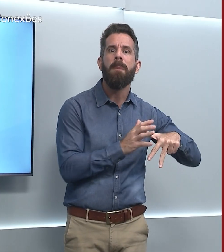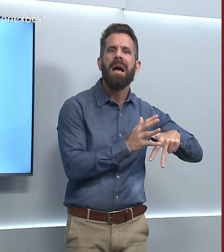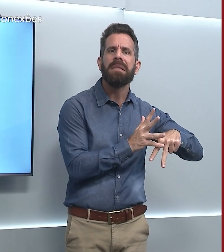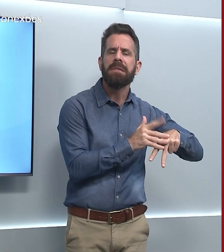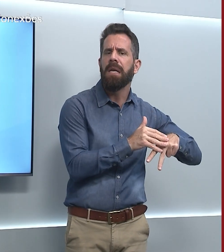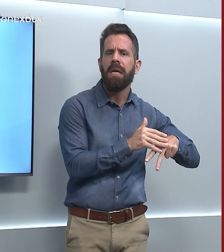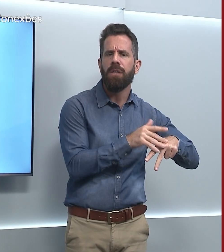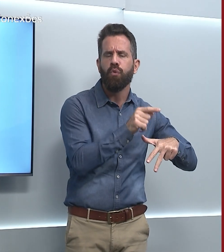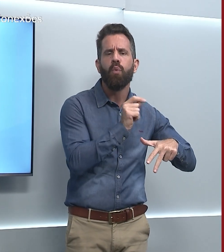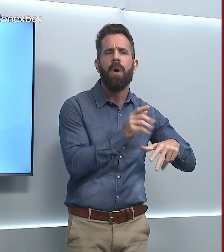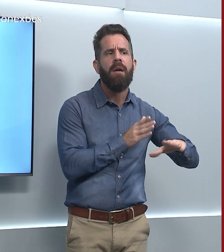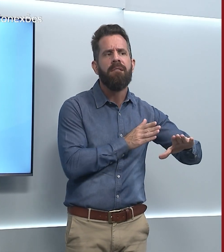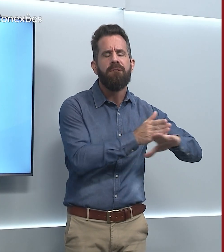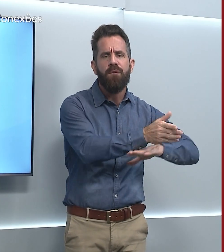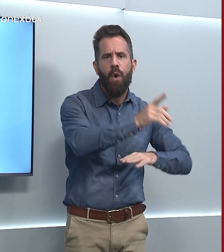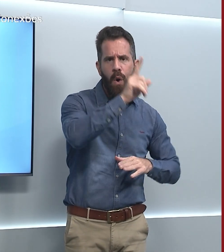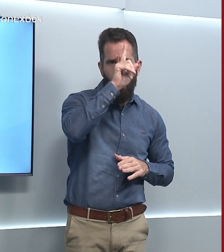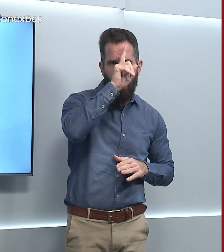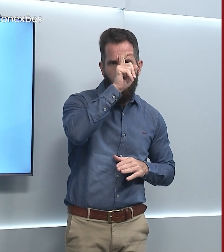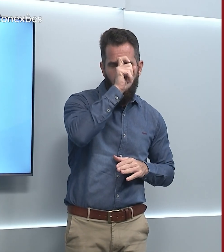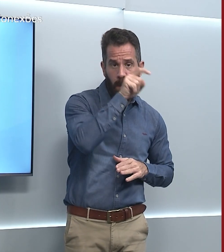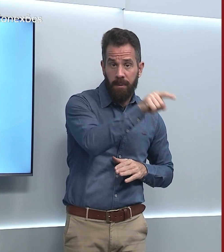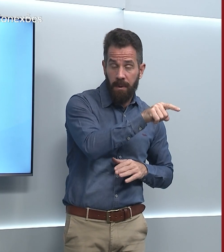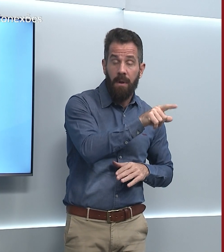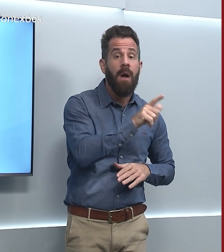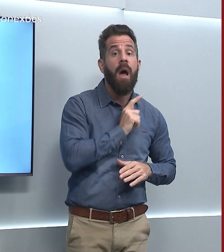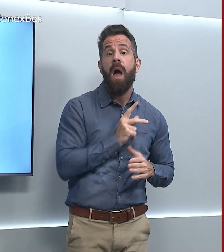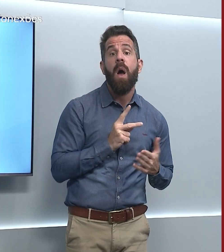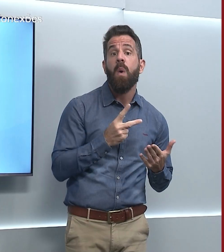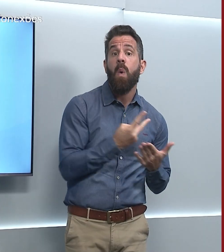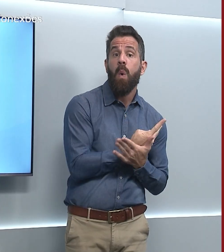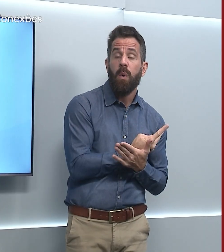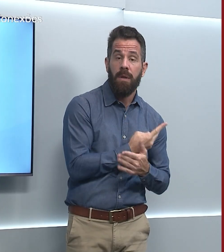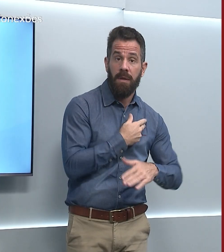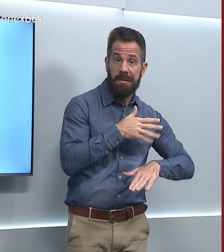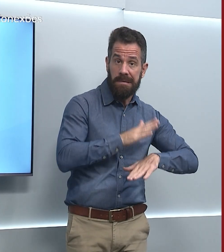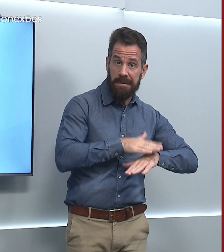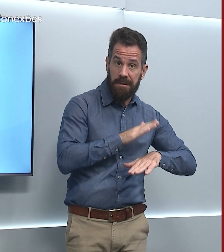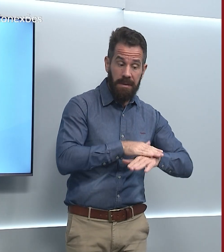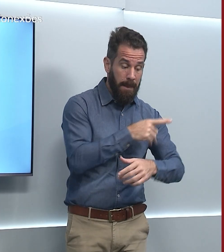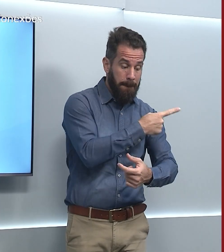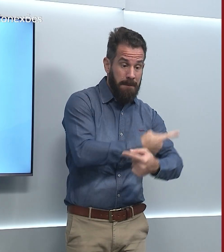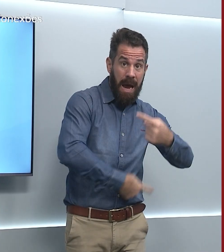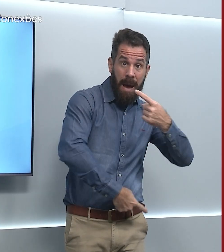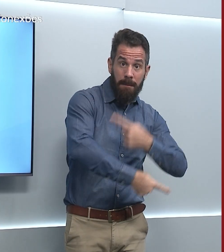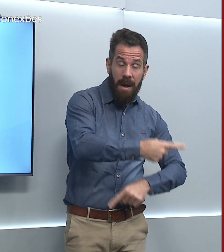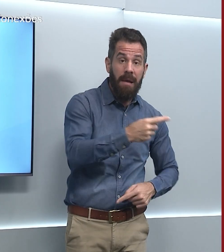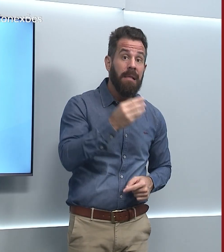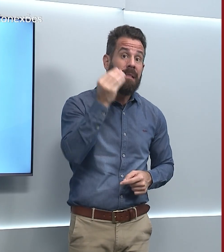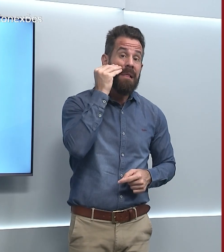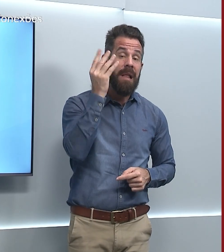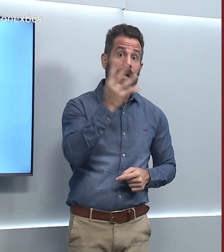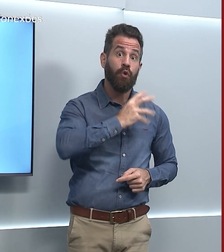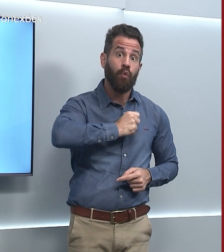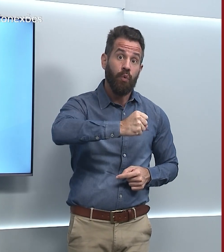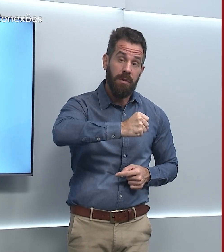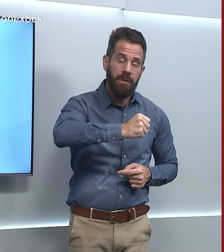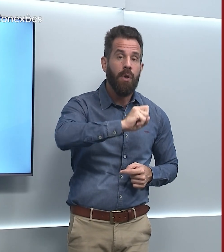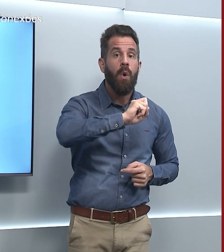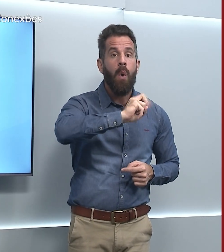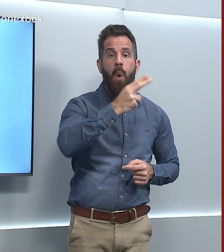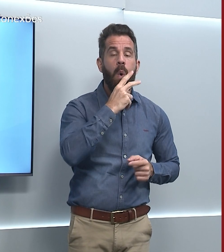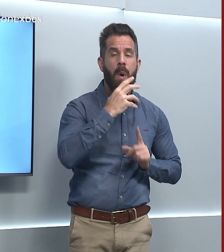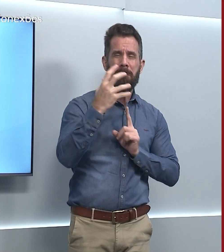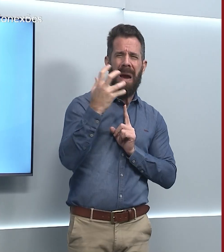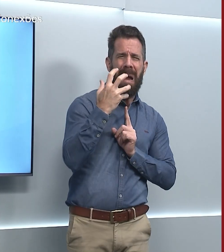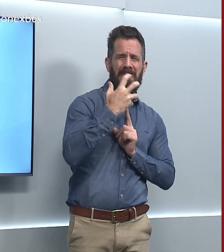privados de saúde depois de se automutilarem, tentarem suicídio ou sofrerem ataques